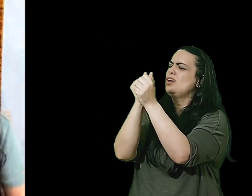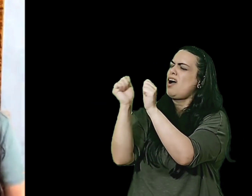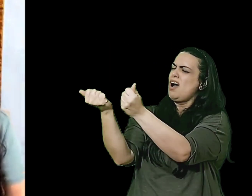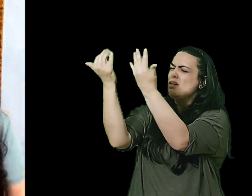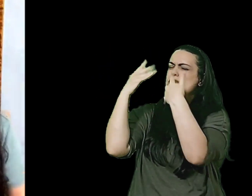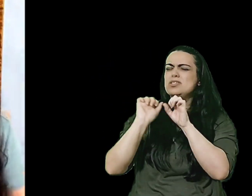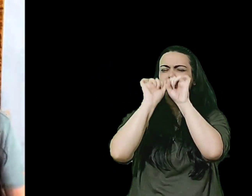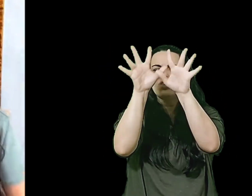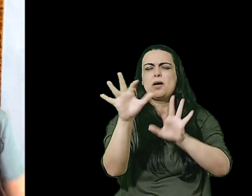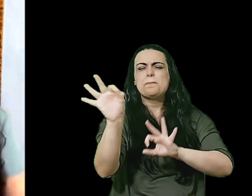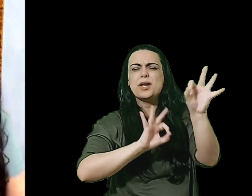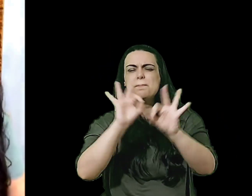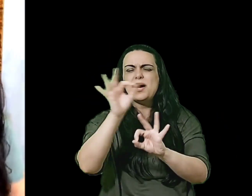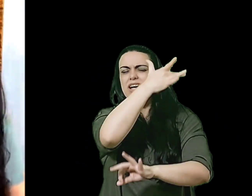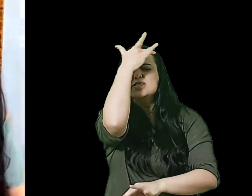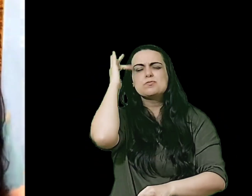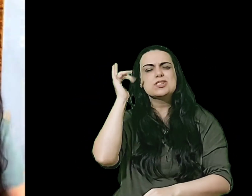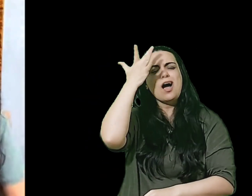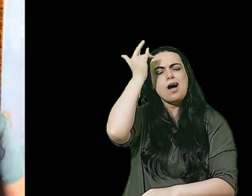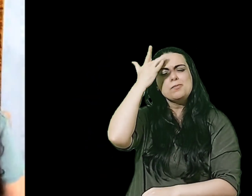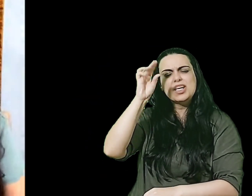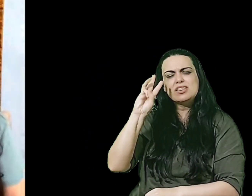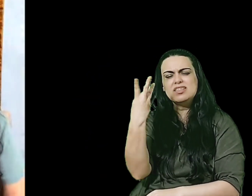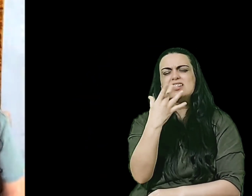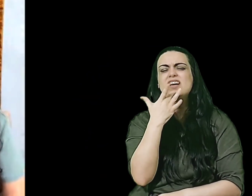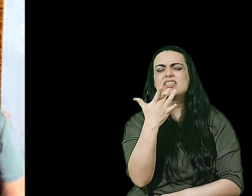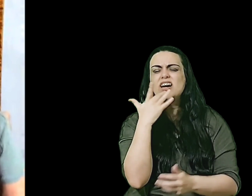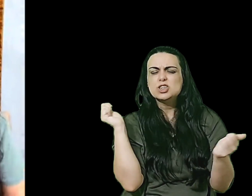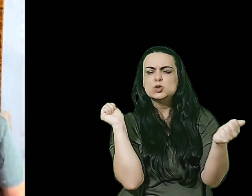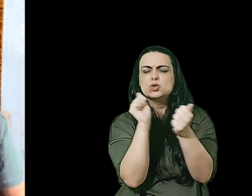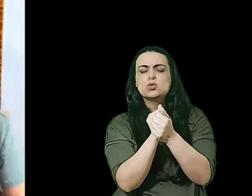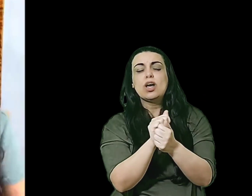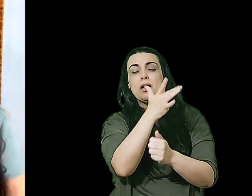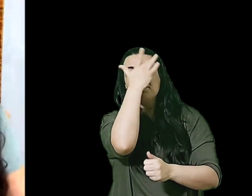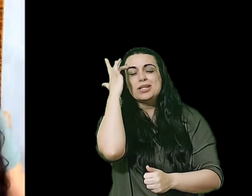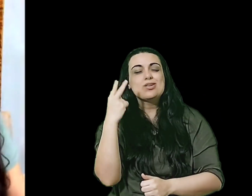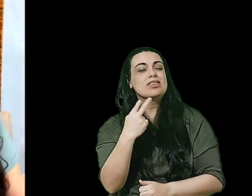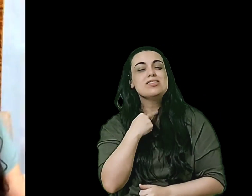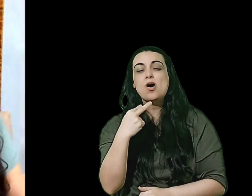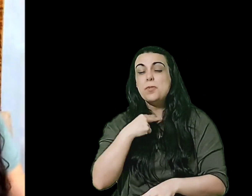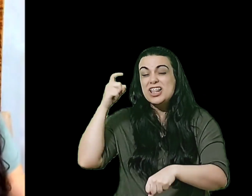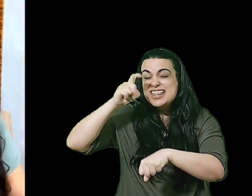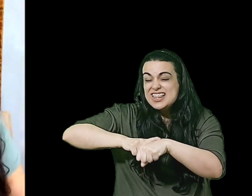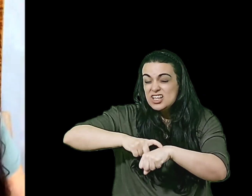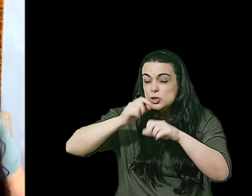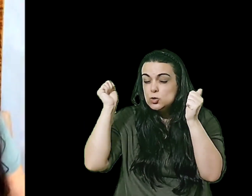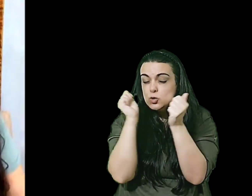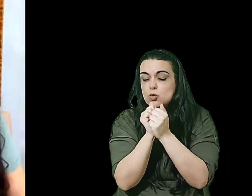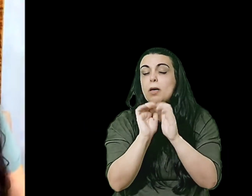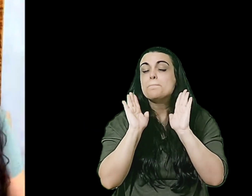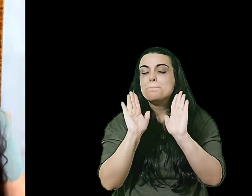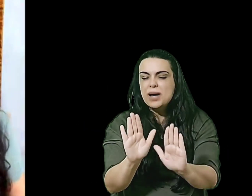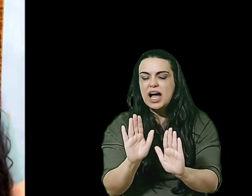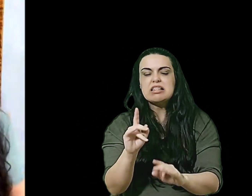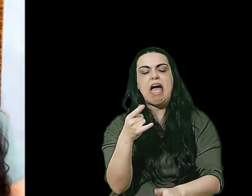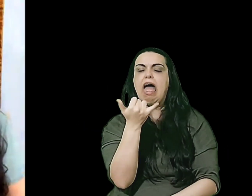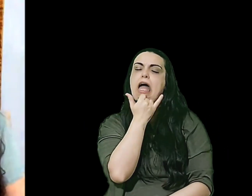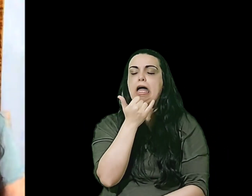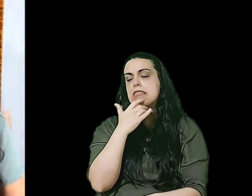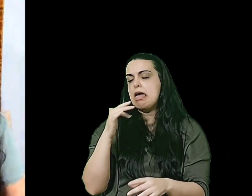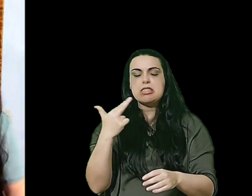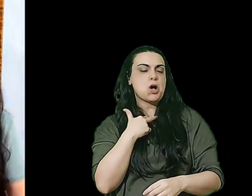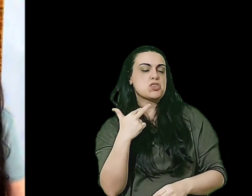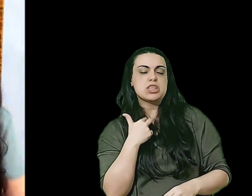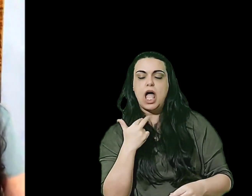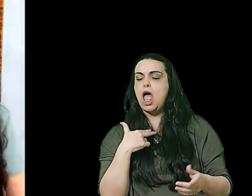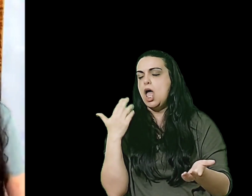essa jornada. Prepara as pessoas que estarão comigo, Senhor, amanhã às 3 horas da tarde, e aquelas que não poderão estar em tempo real, mas não vão utilizar